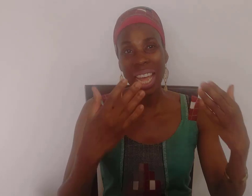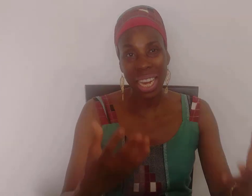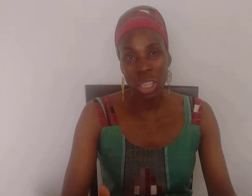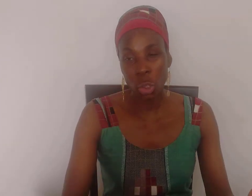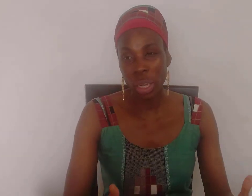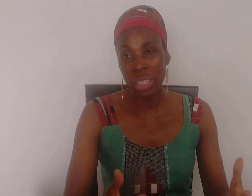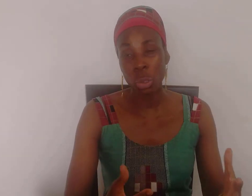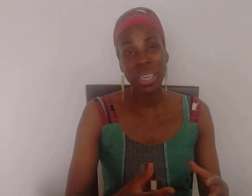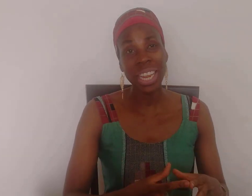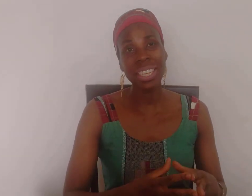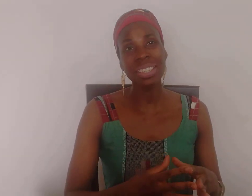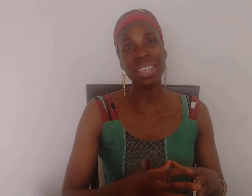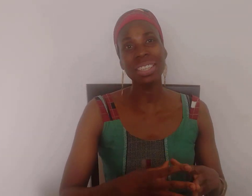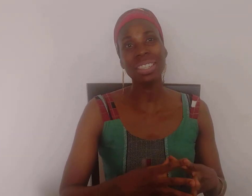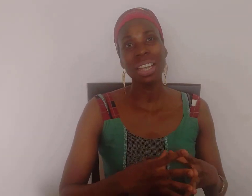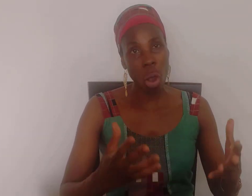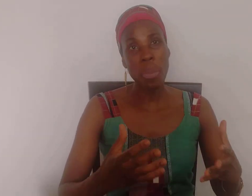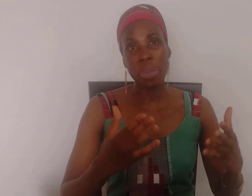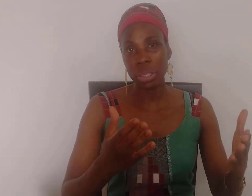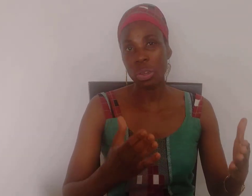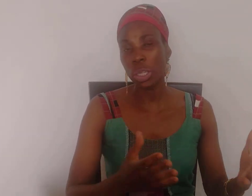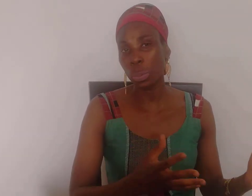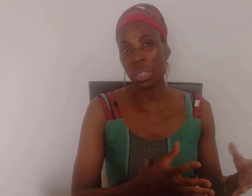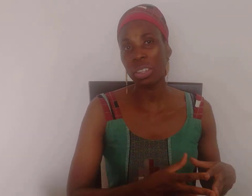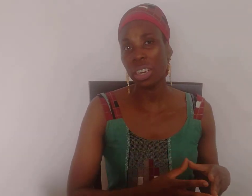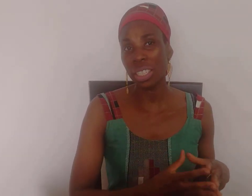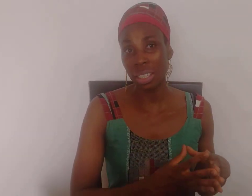apresentarem as suas experiências como pessoas portadoras de